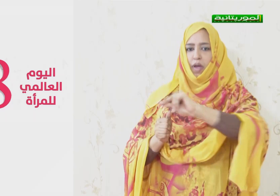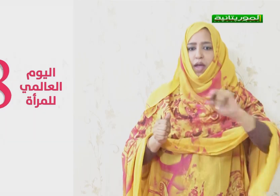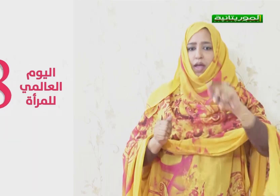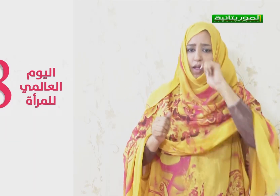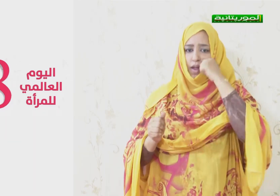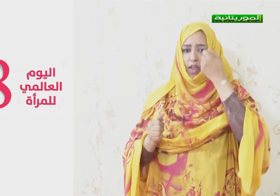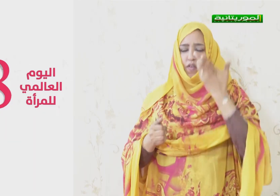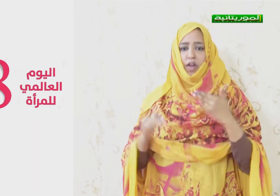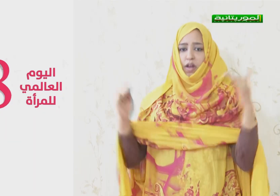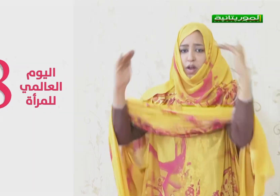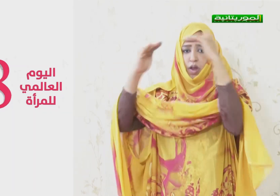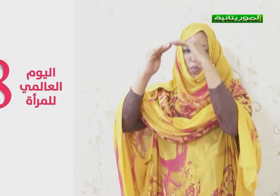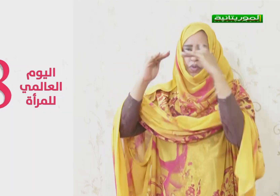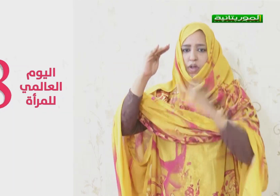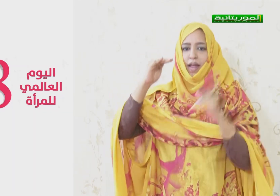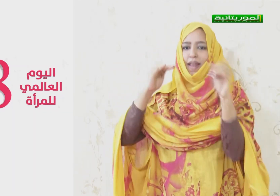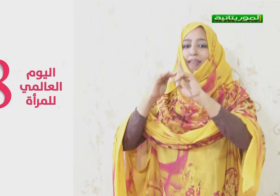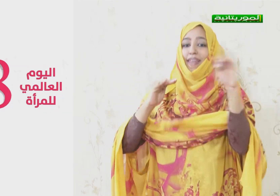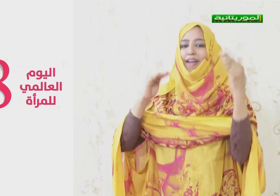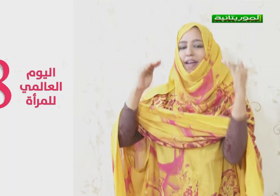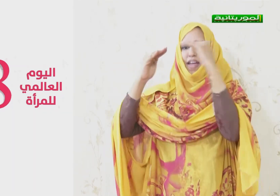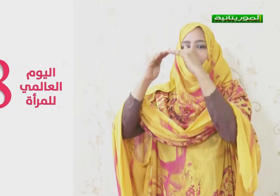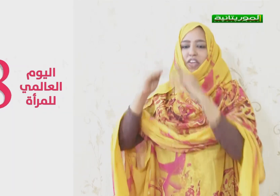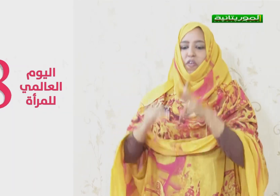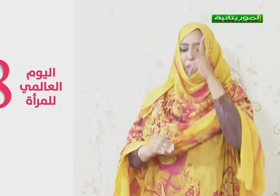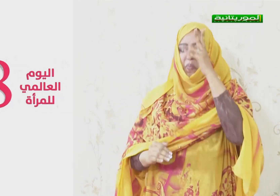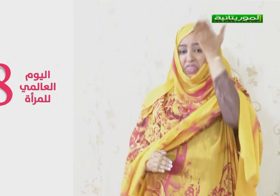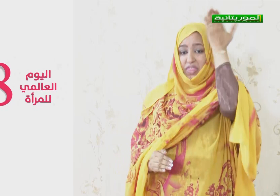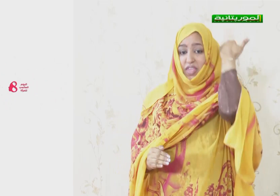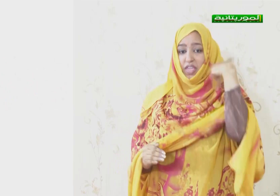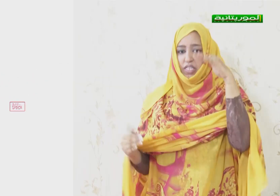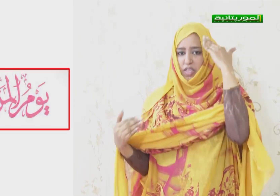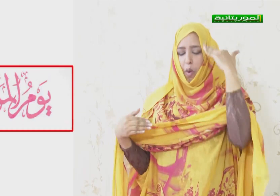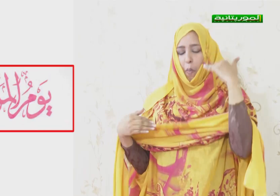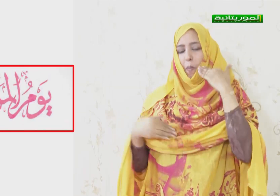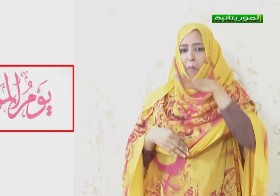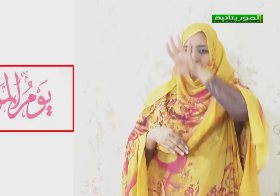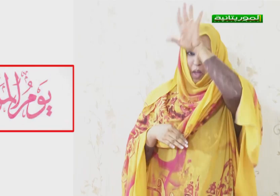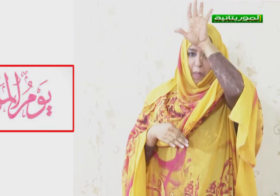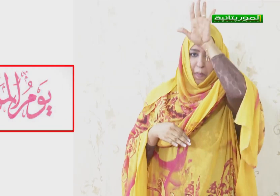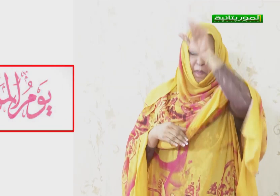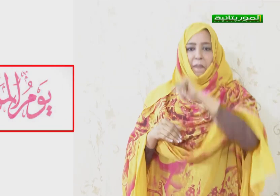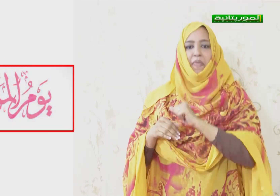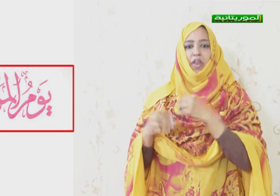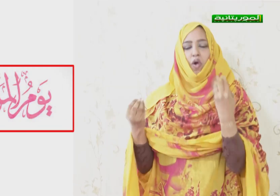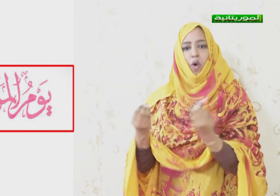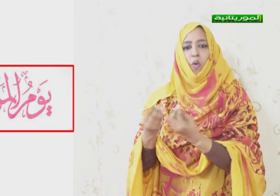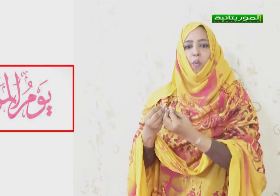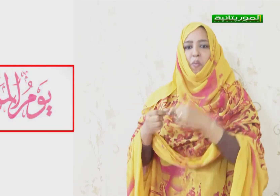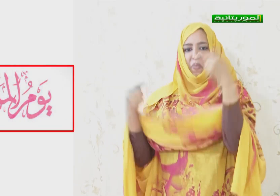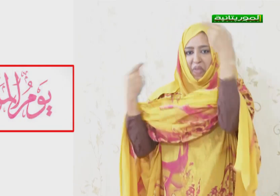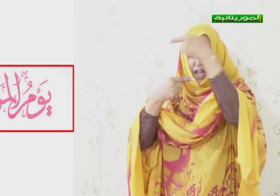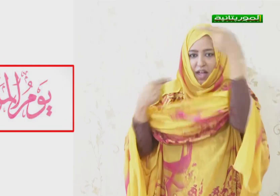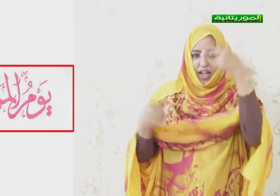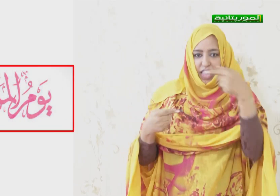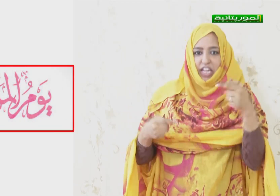القديمة والحديثة في شتى المجالات، وكان لها أدوار أخرى عديدة كشاعرة وملكة وفقية ومحاربة